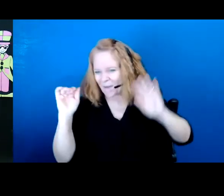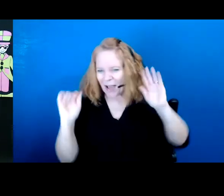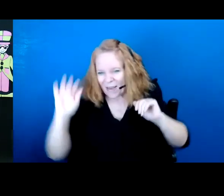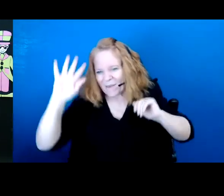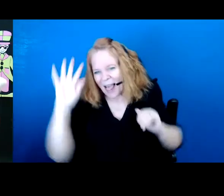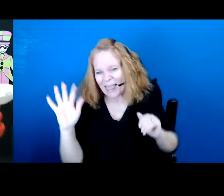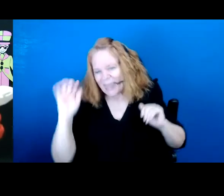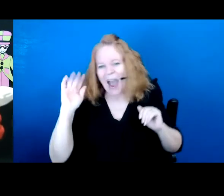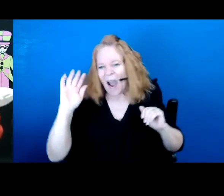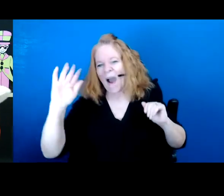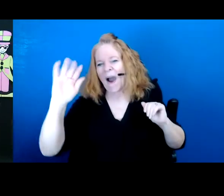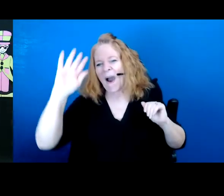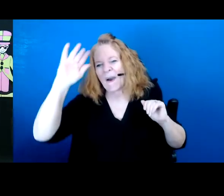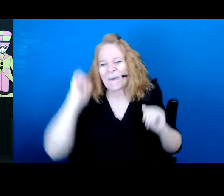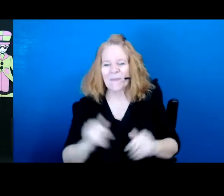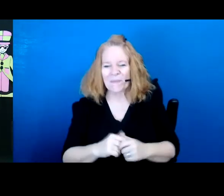hola hola hola